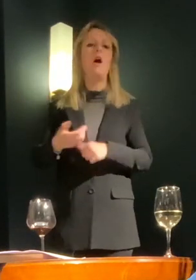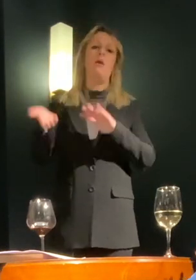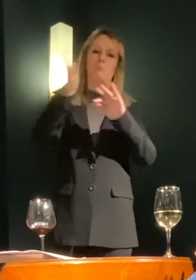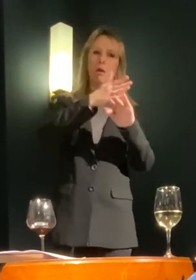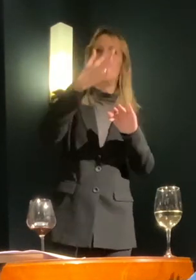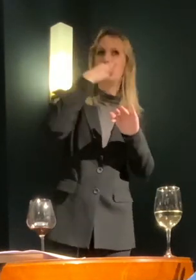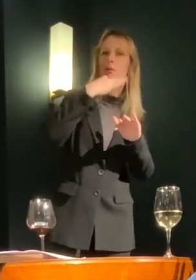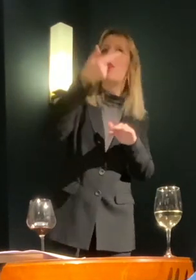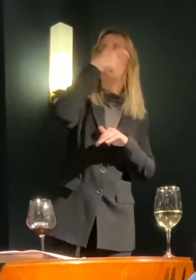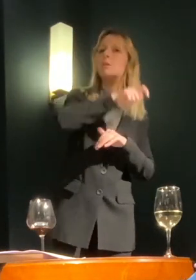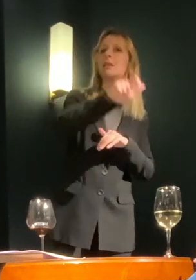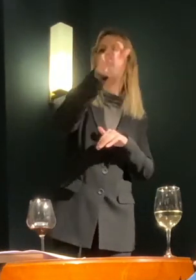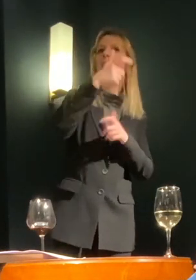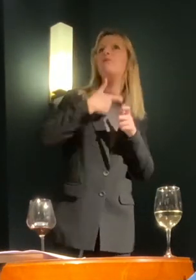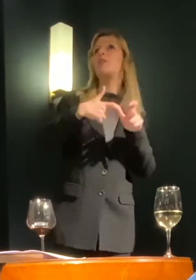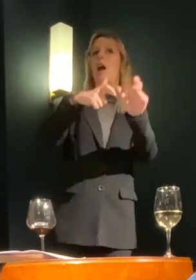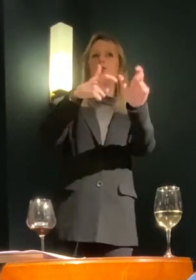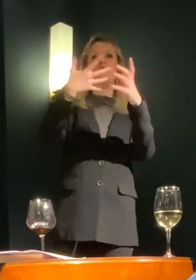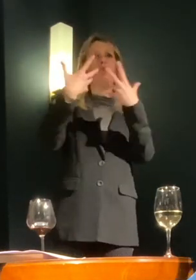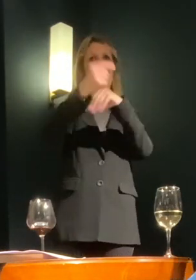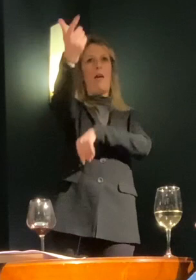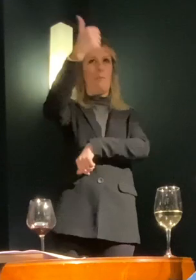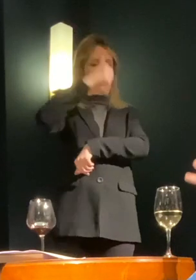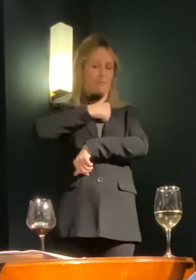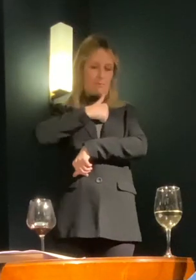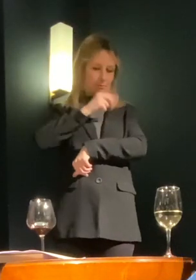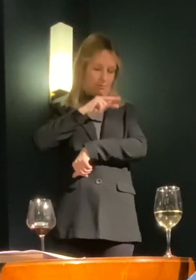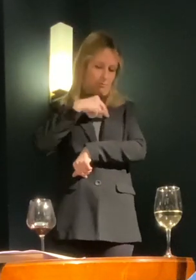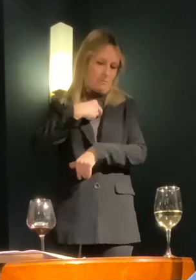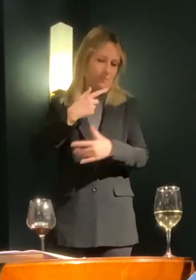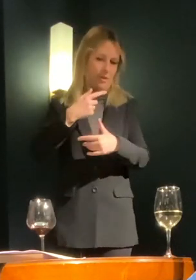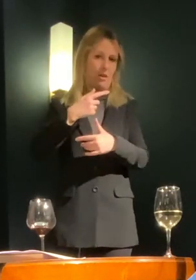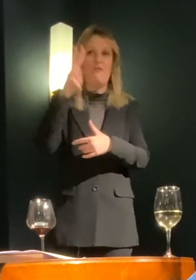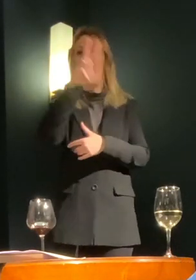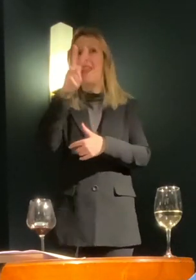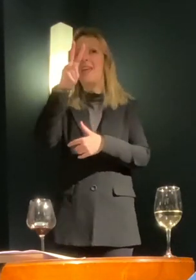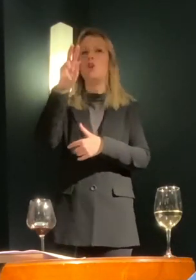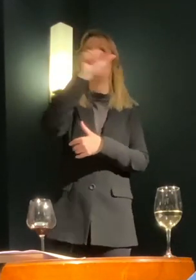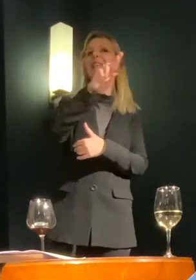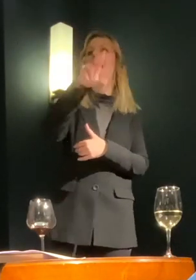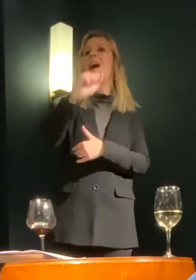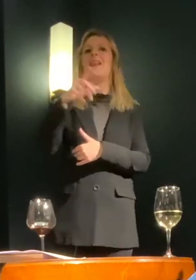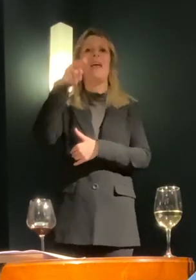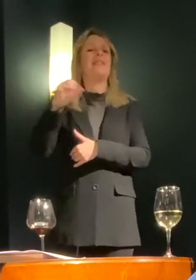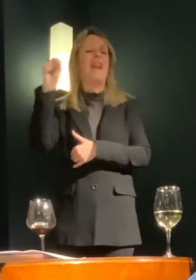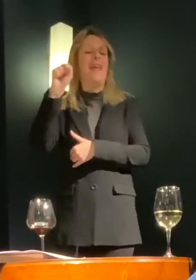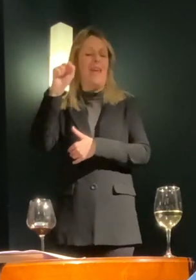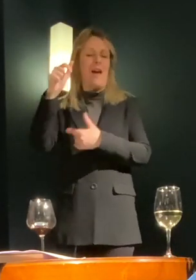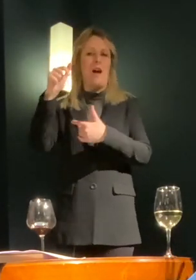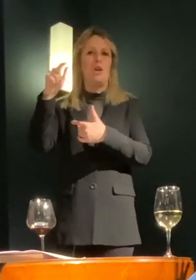un viaggio con te stesso, per cui Valerio e Frenesia, Valerio, Sara, Andrea sono tutte creature mie, sono